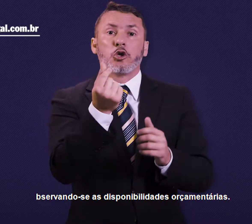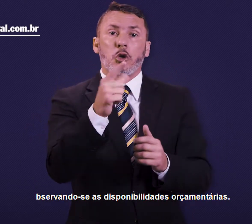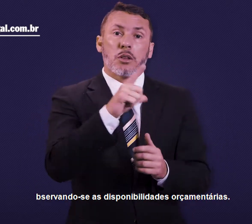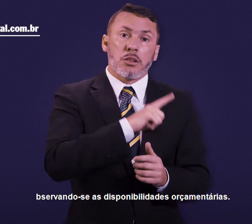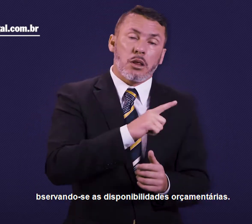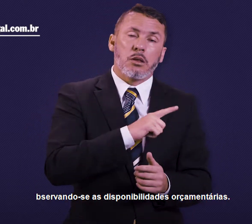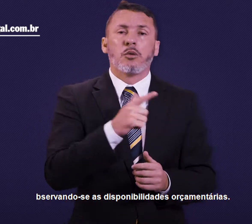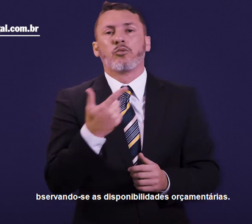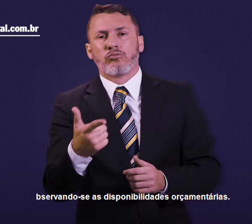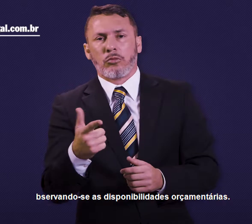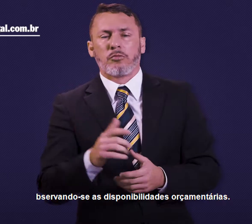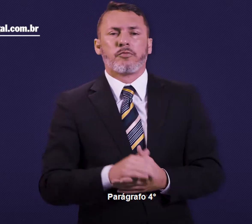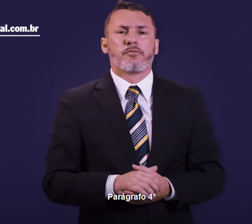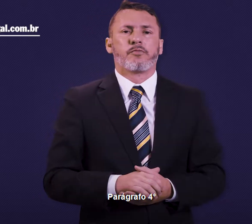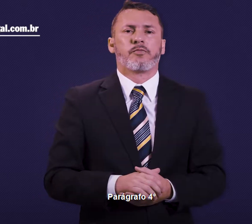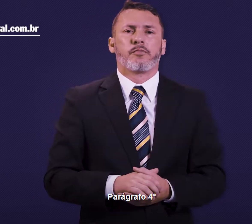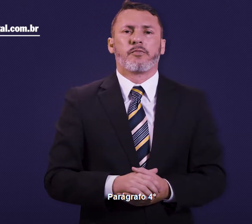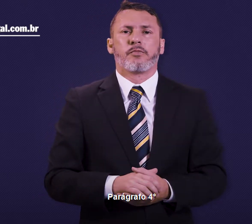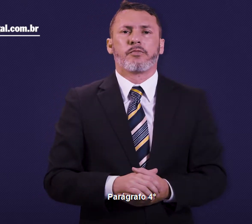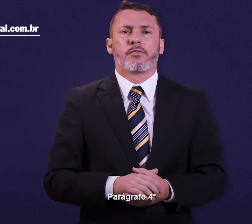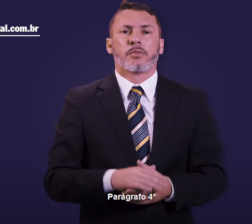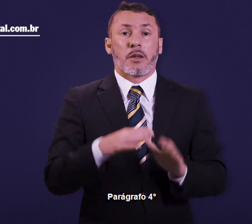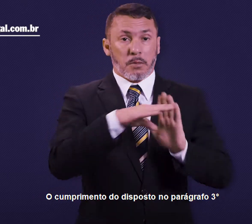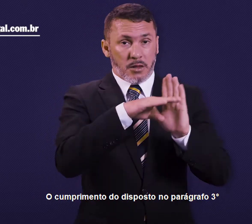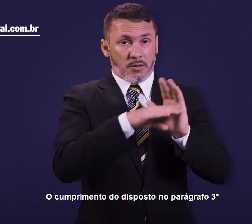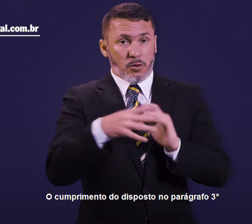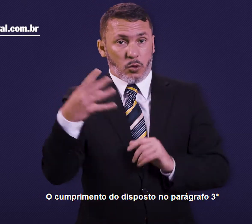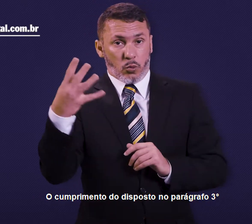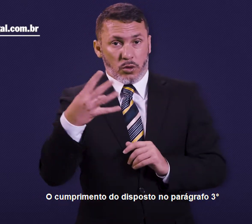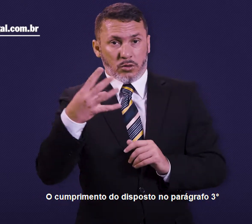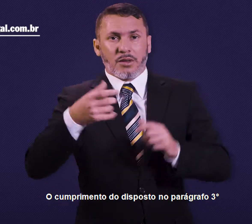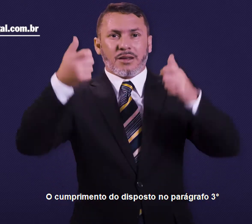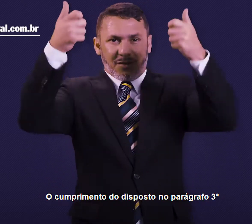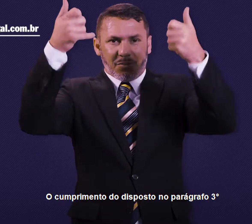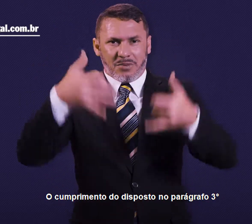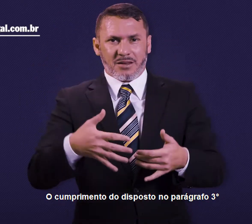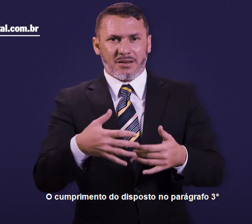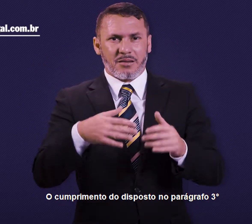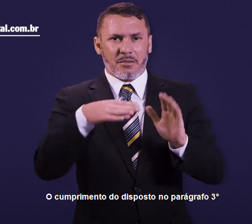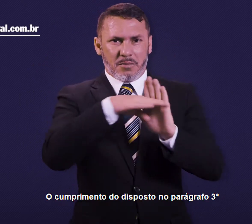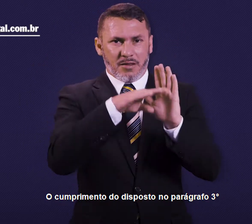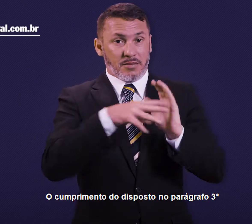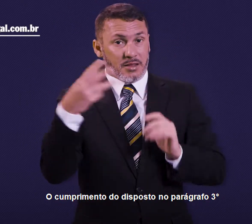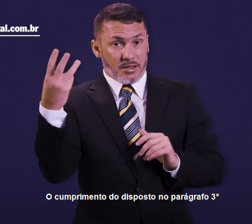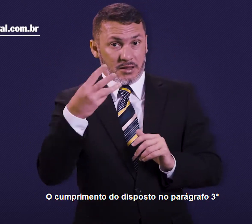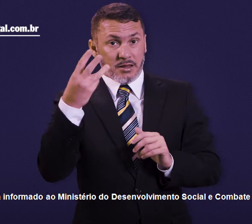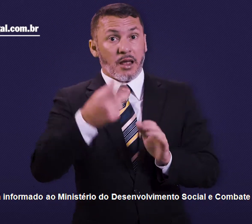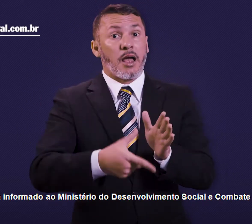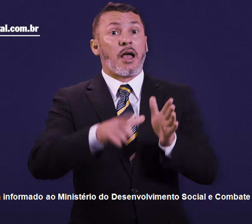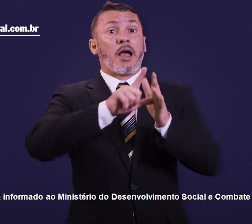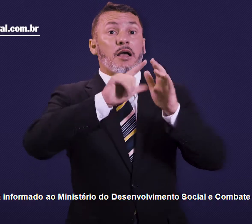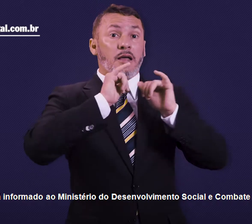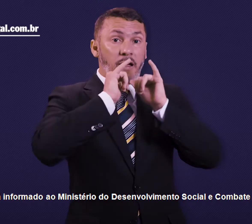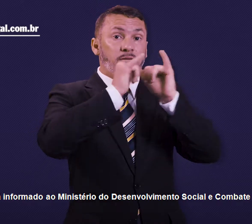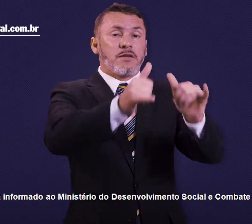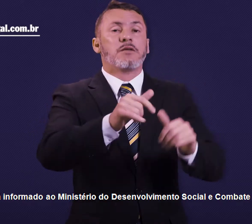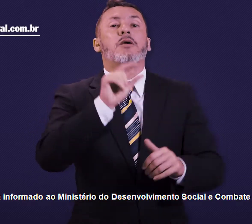disponibilidades orçamentárias. Parágrafo 4º. O cumprimento do disposto no parágrafo 3º será informado ao Ministério